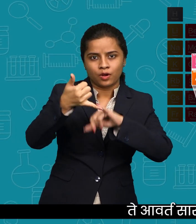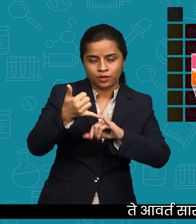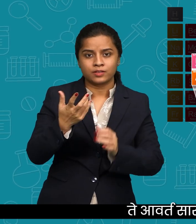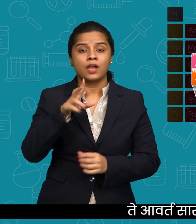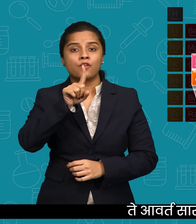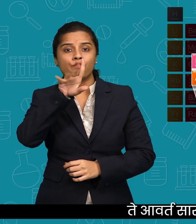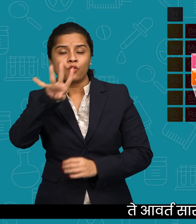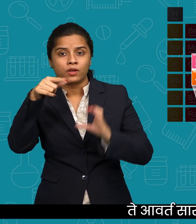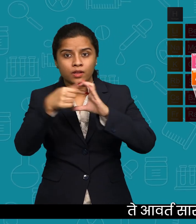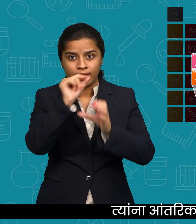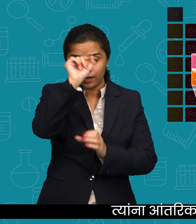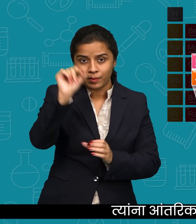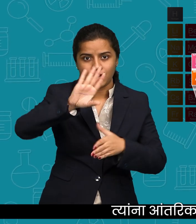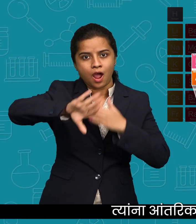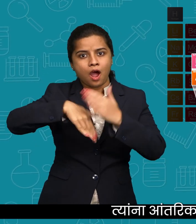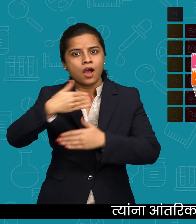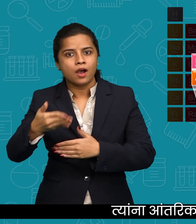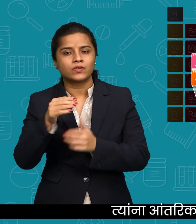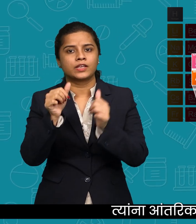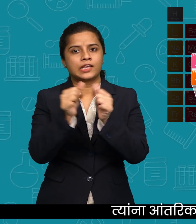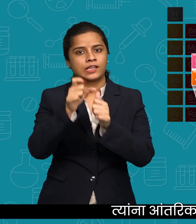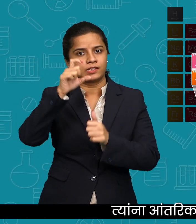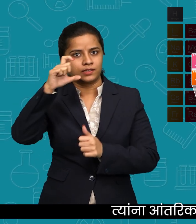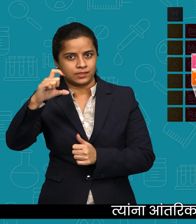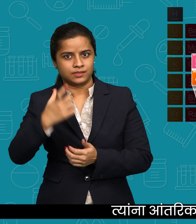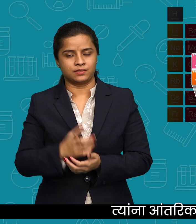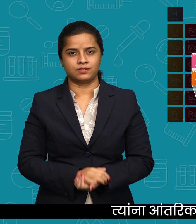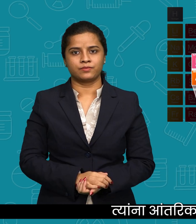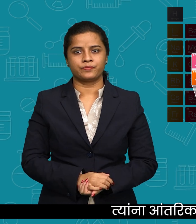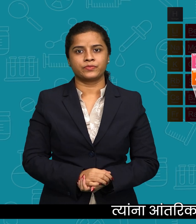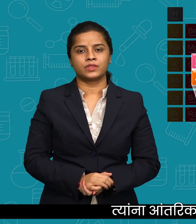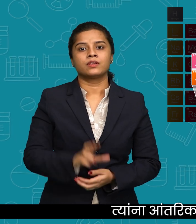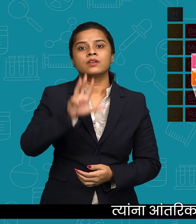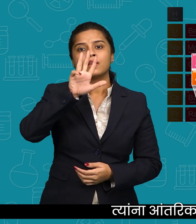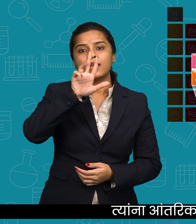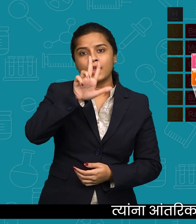सारणीच्या तळाशी ठेवलेले आहेत. त्यांना आंतरिक संक्रमण घटक देखील म्हणतात.